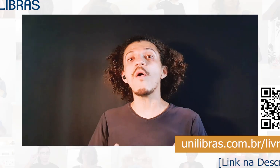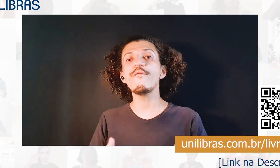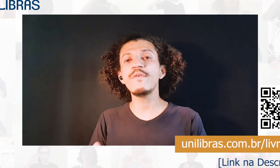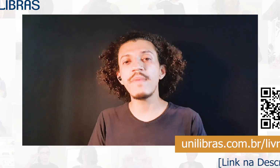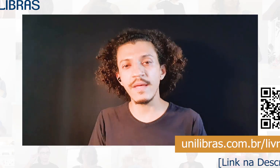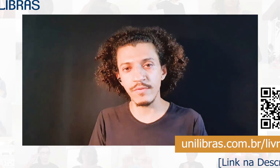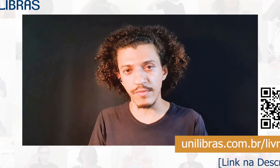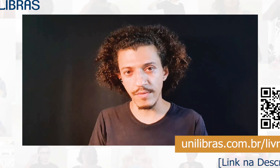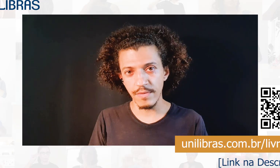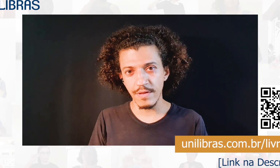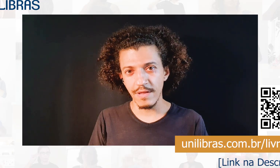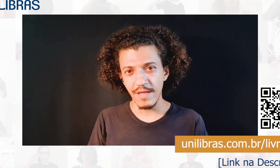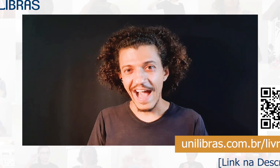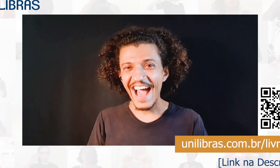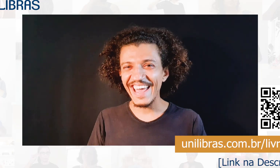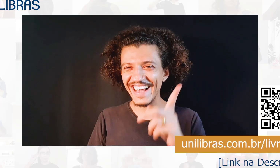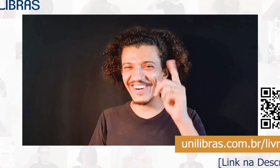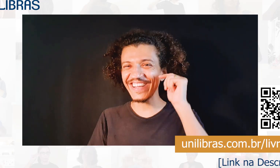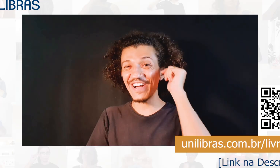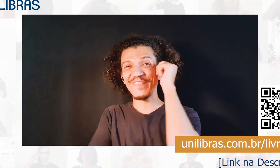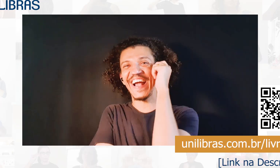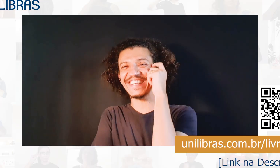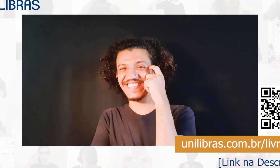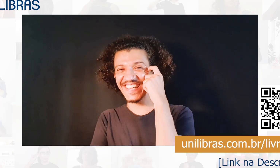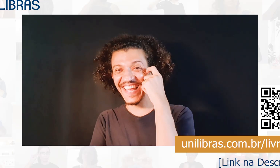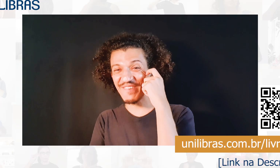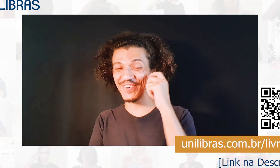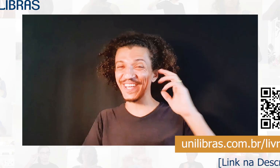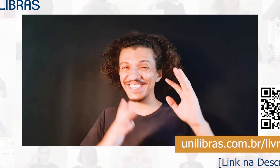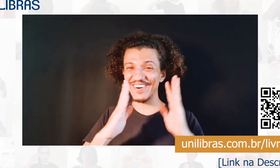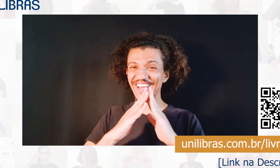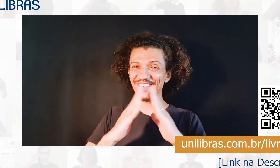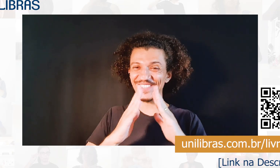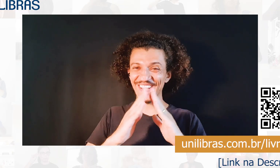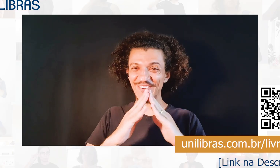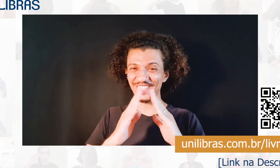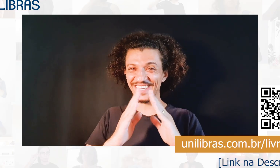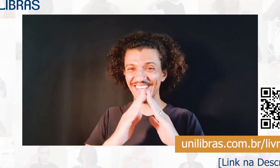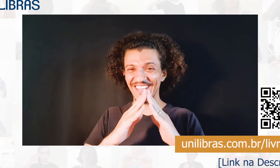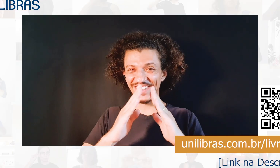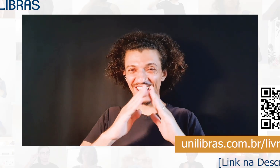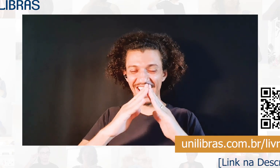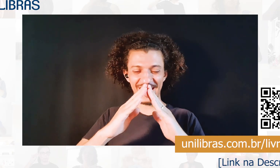um movimento. Aí, agora tem uma pegadinha aqui, né? Porque você olha aqui